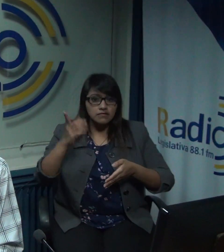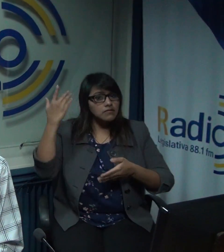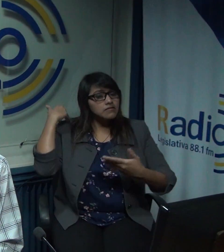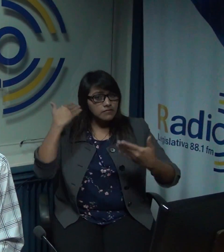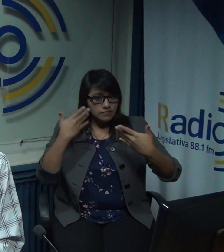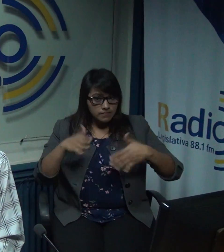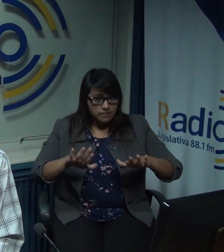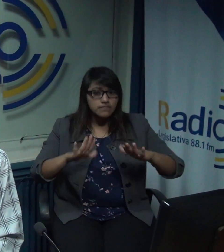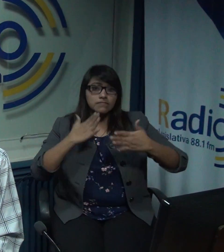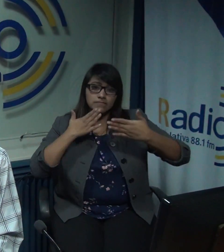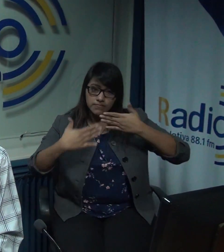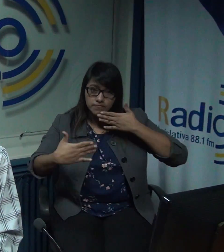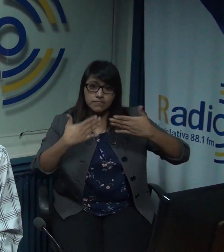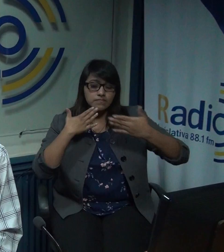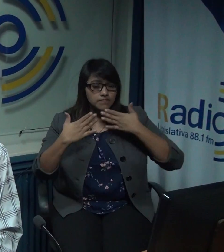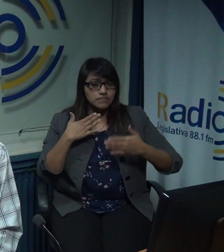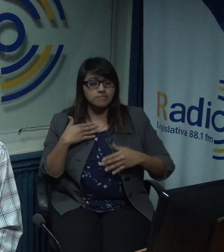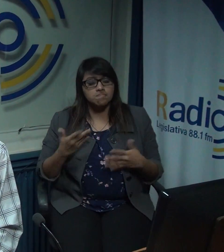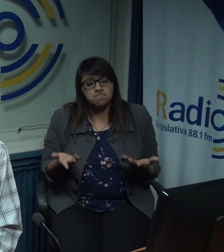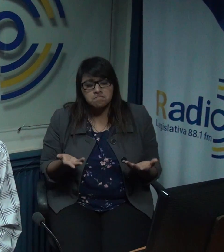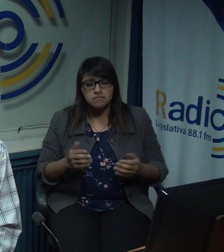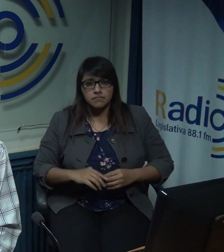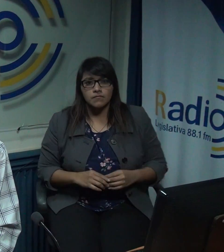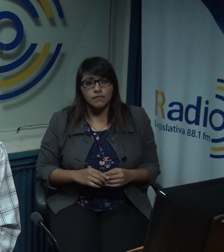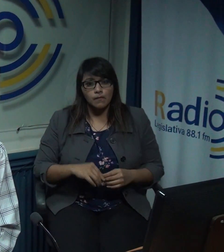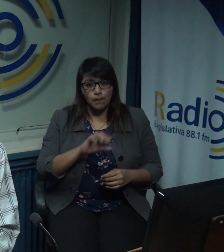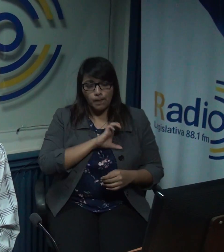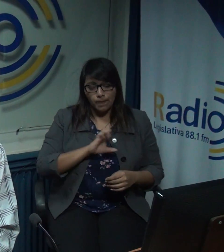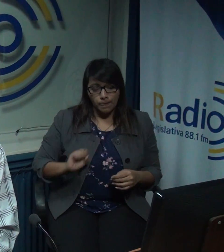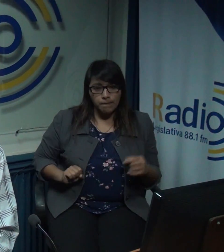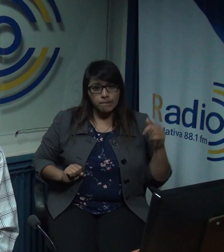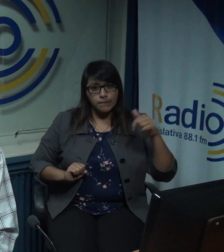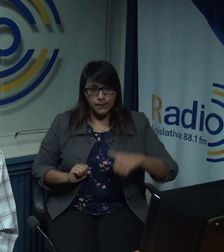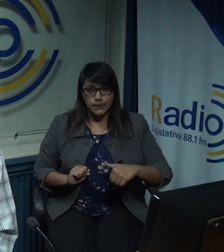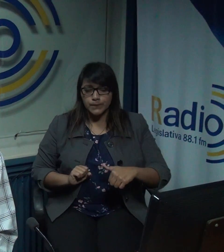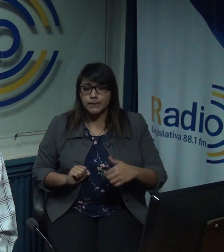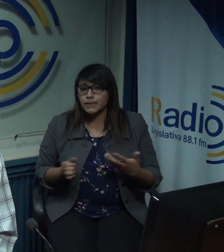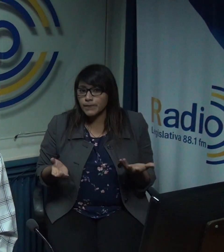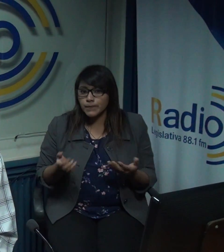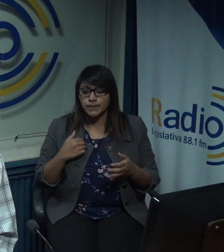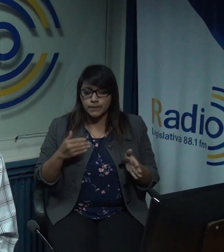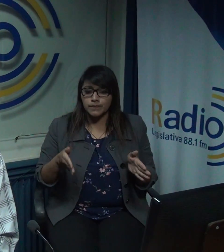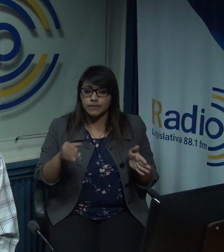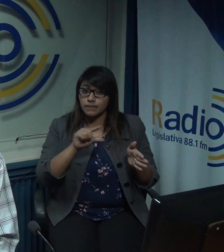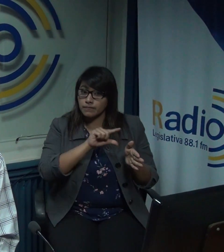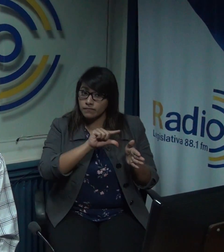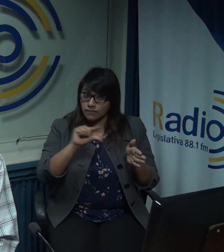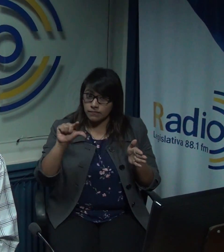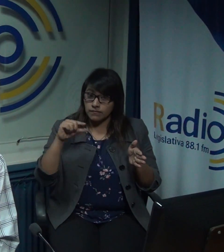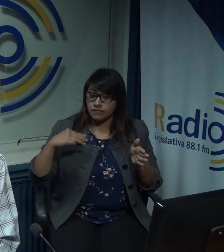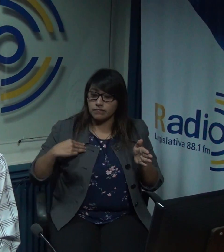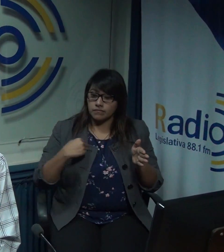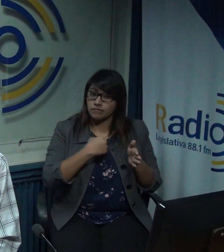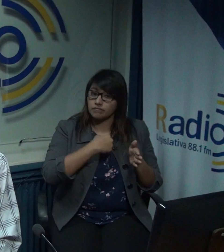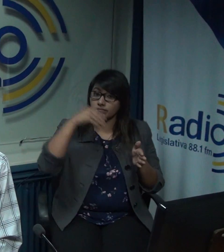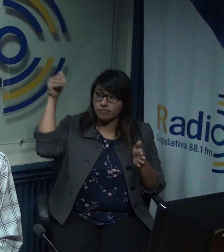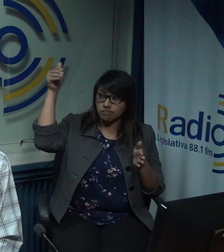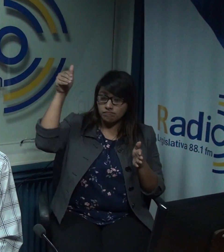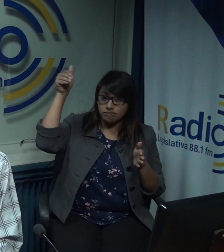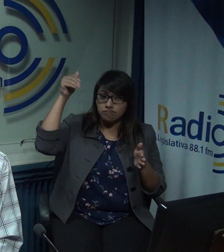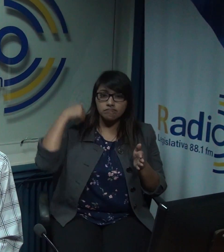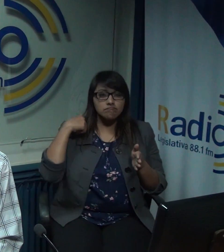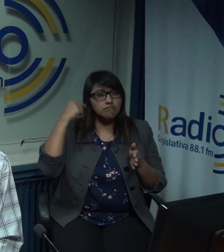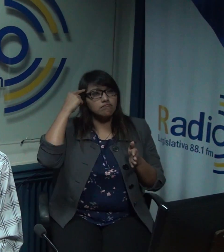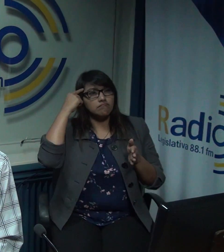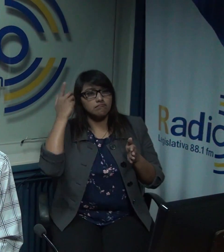mencioné antes. Imagínense que en El Salvador se cree que el Ministerio de Educación está